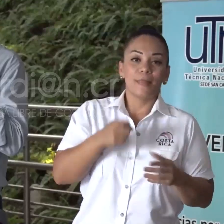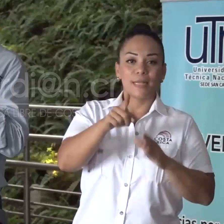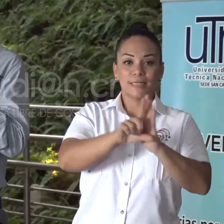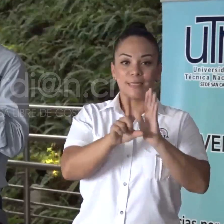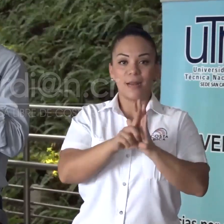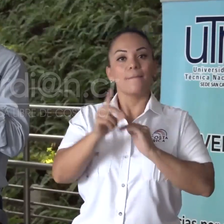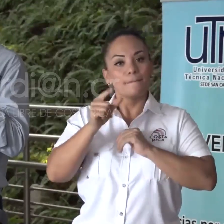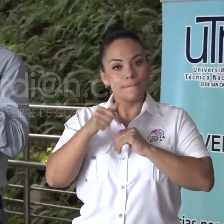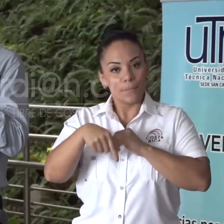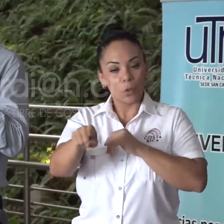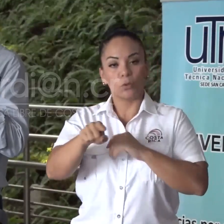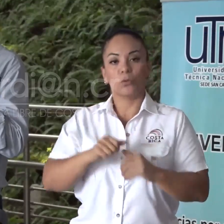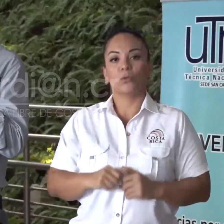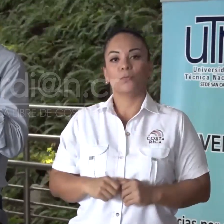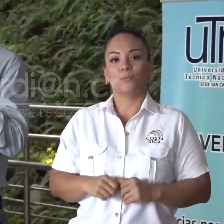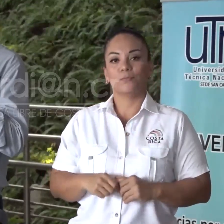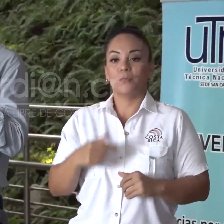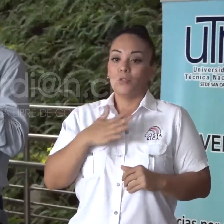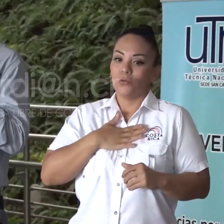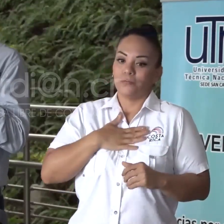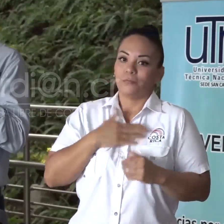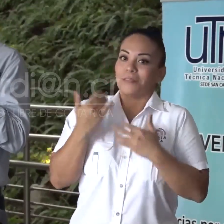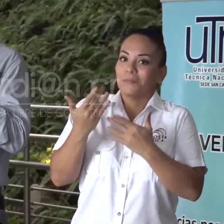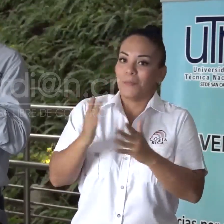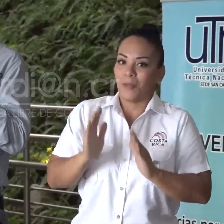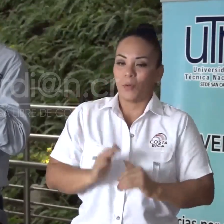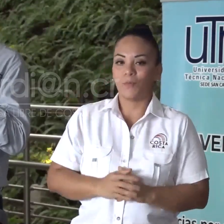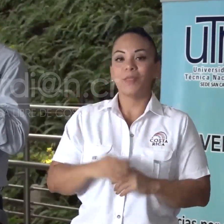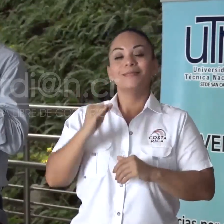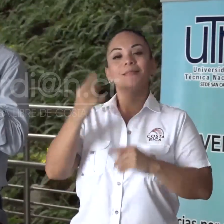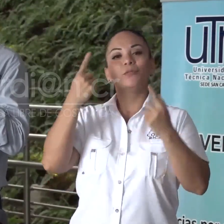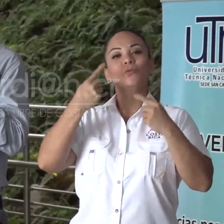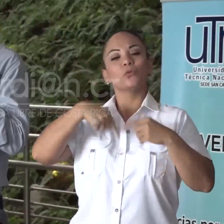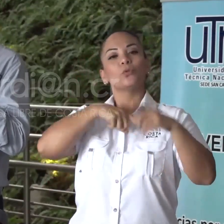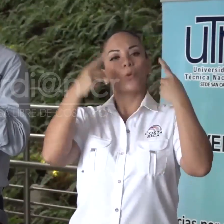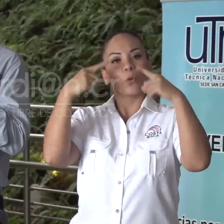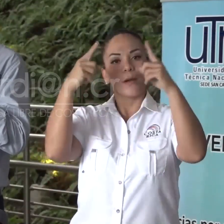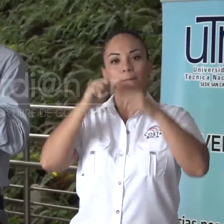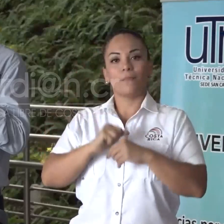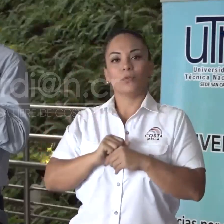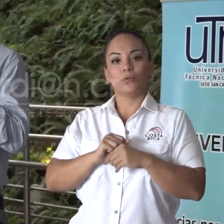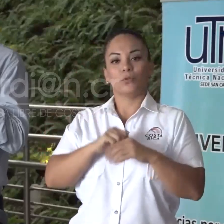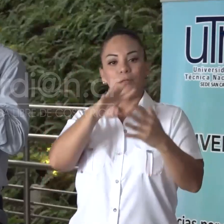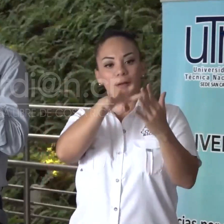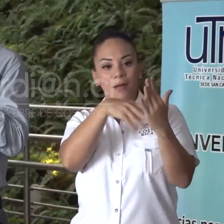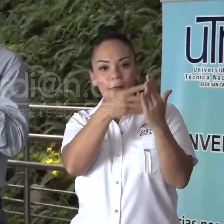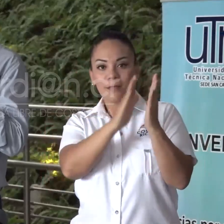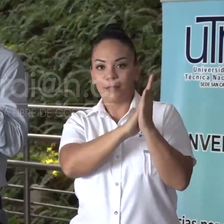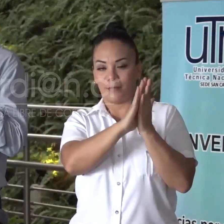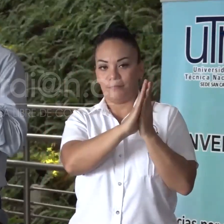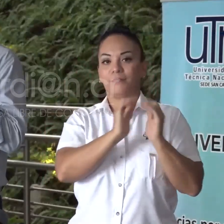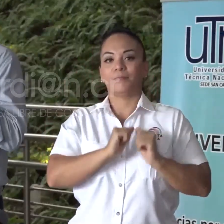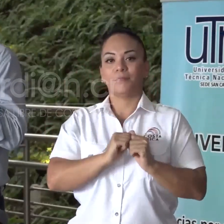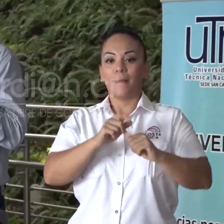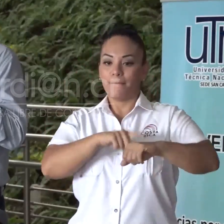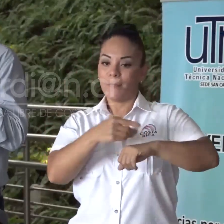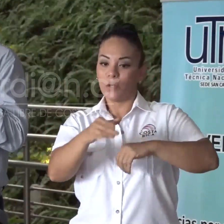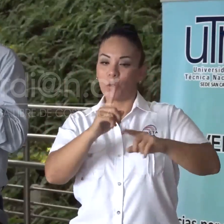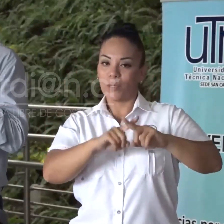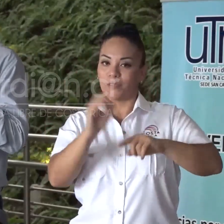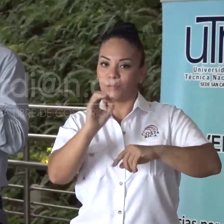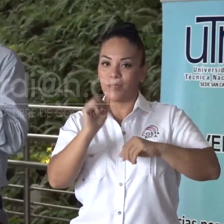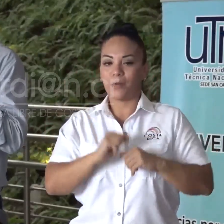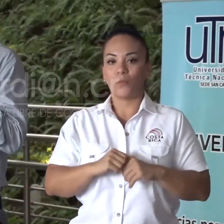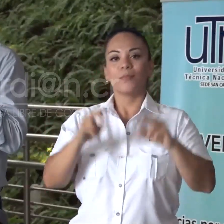ley pronto, que es mi esperanza, y si logramos limpiar la agenda en el periodo